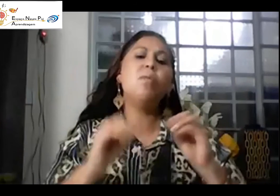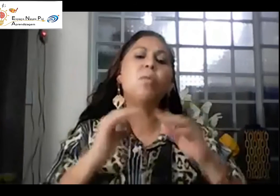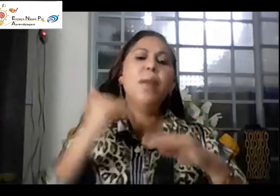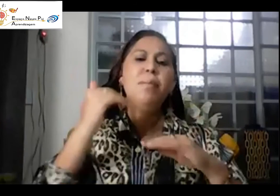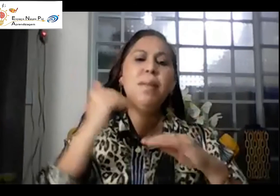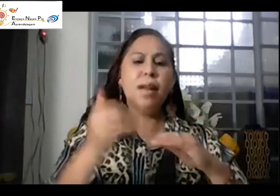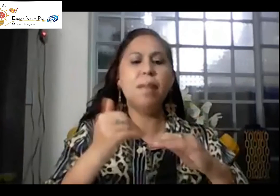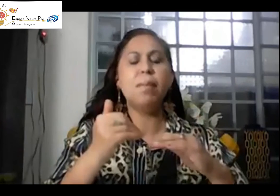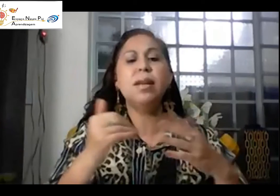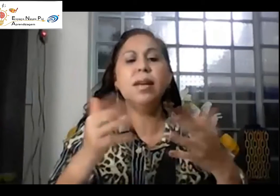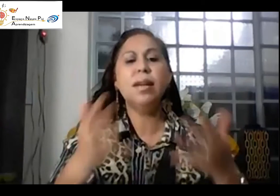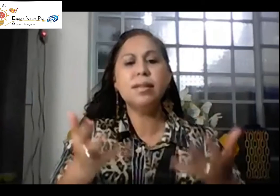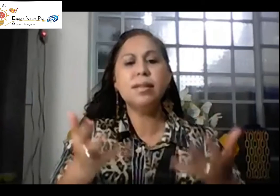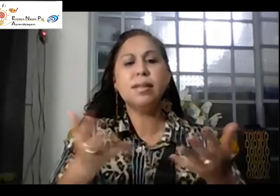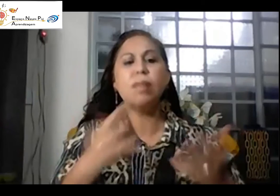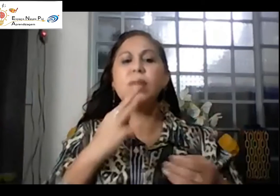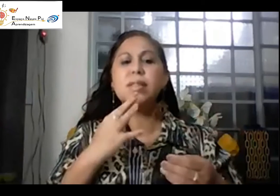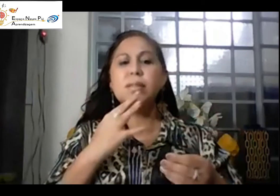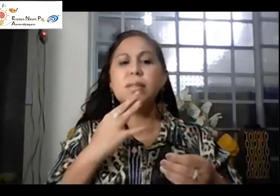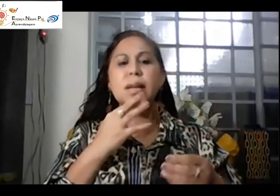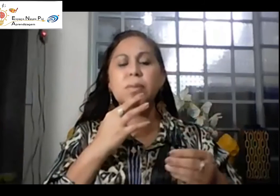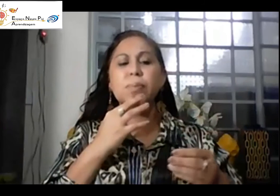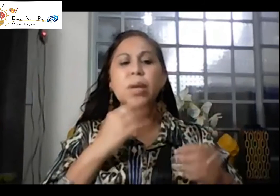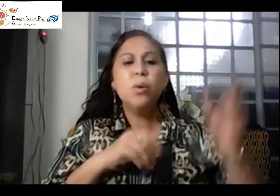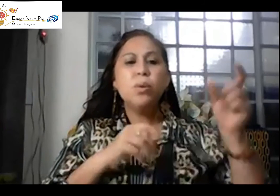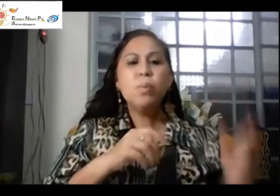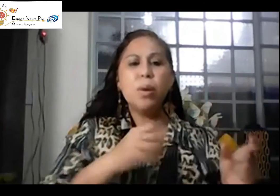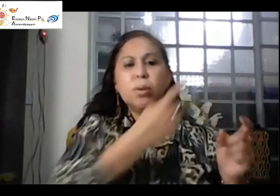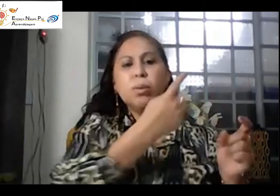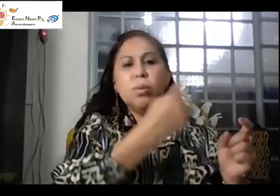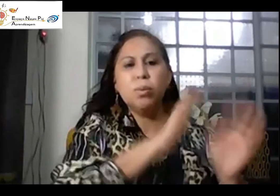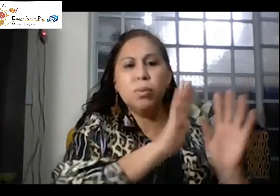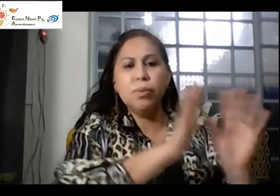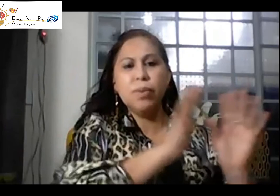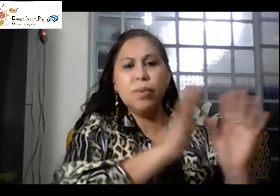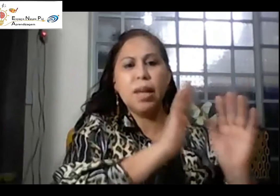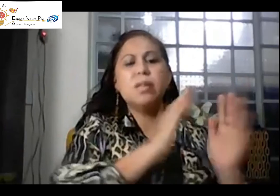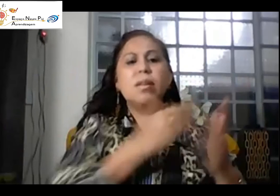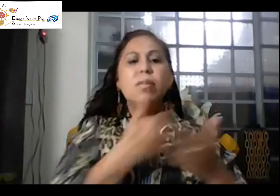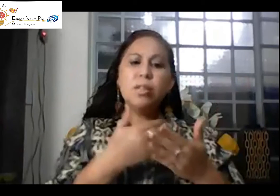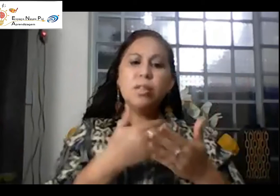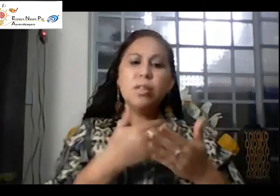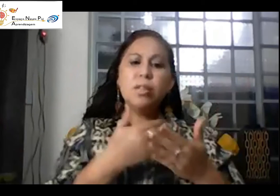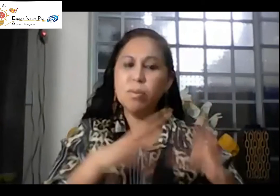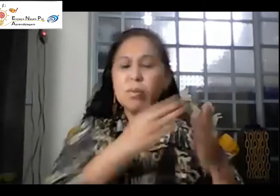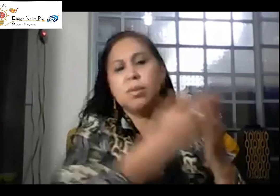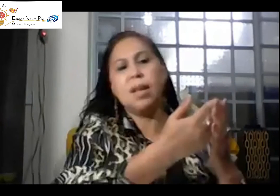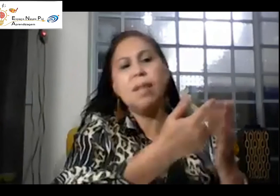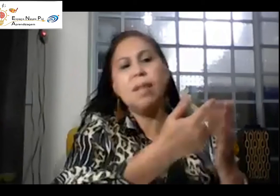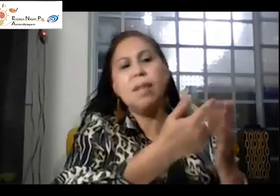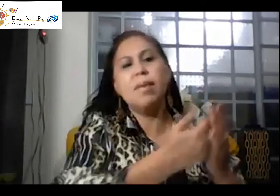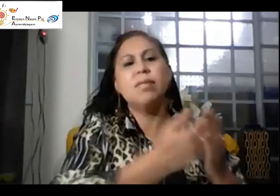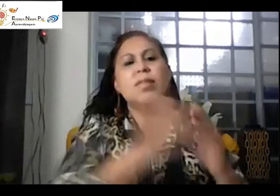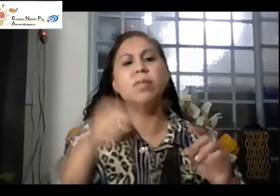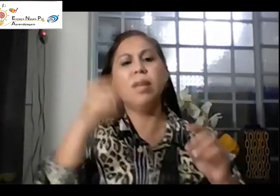material complementar, é para enriquecer o conhecimento. O do módulo 1, a gente não está estudando nesse curso, né?